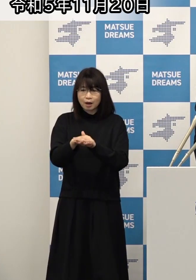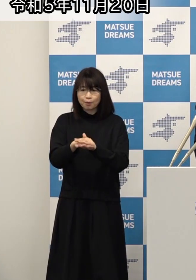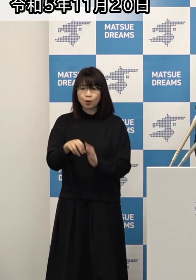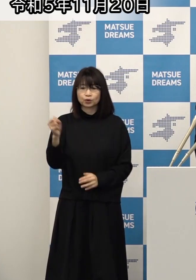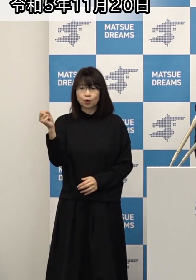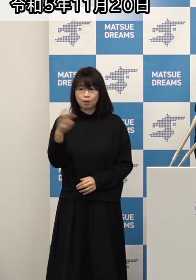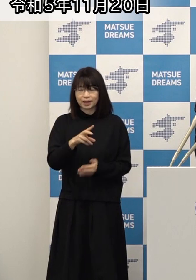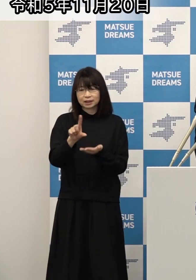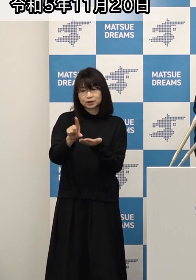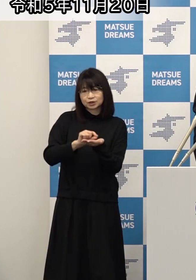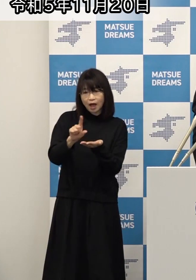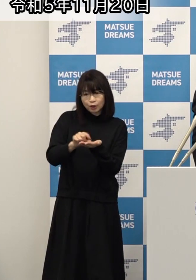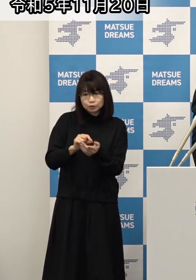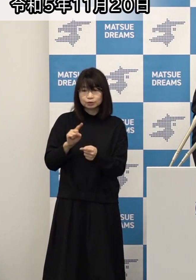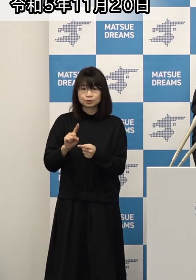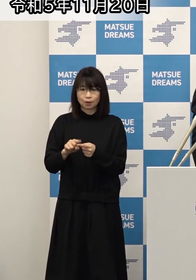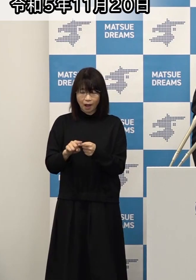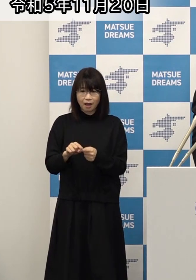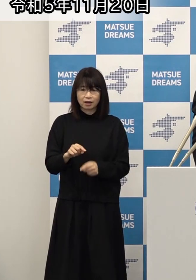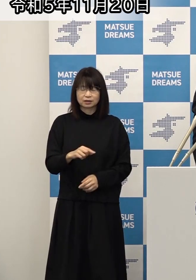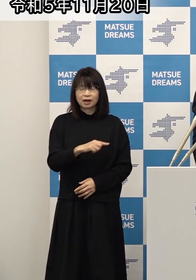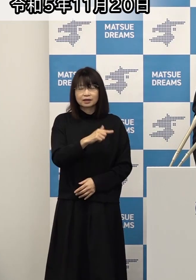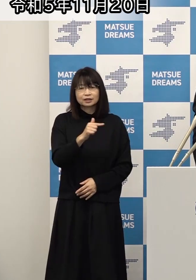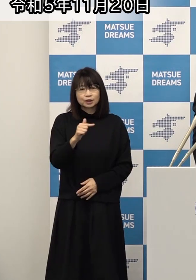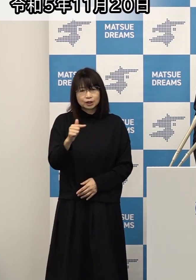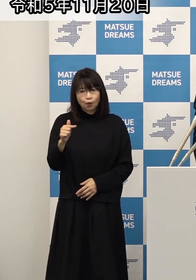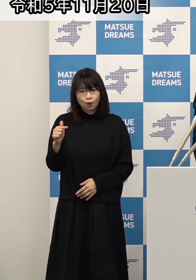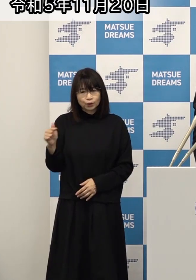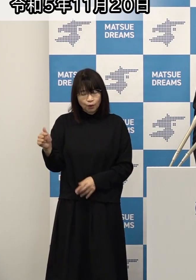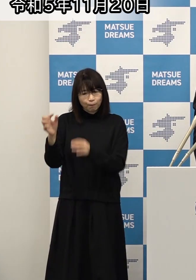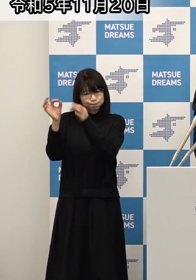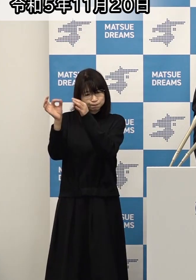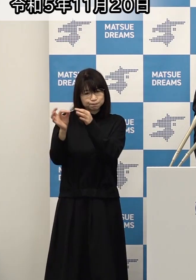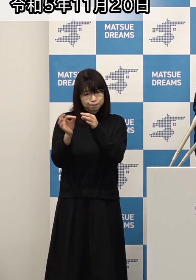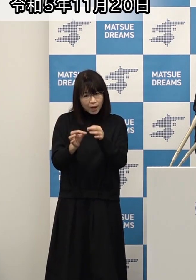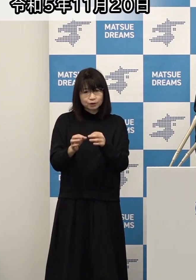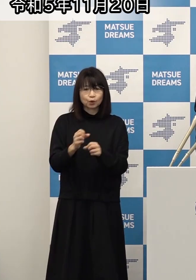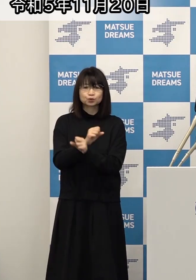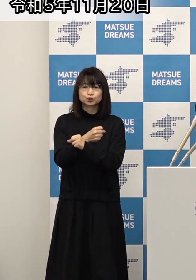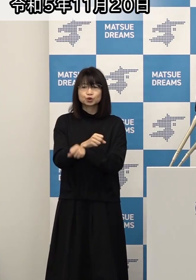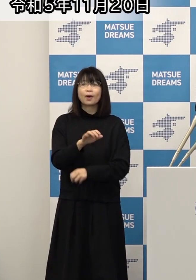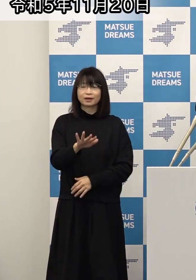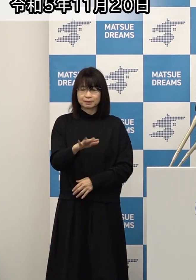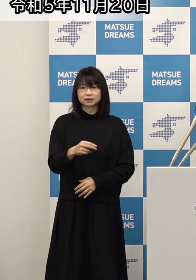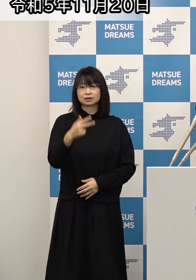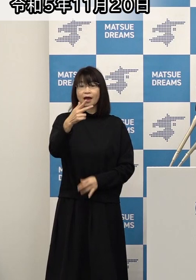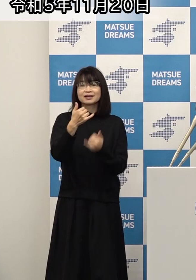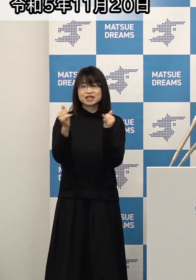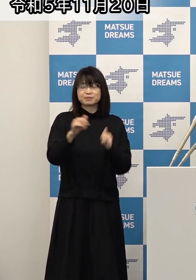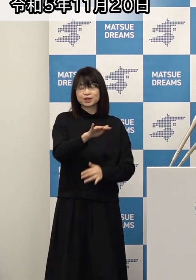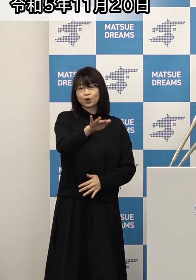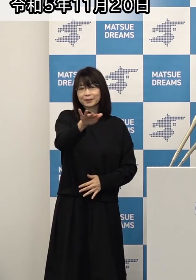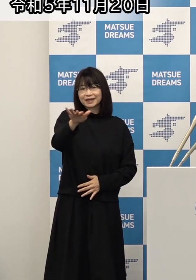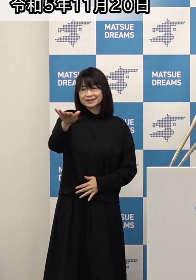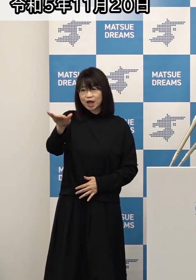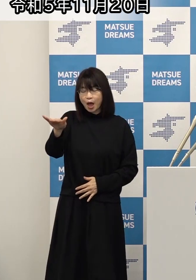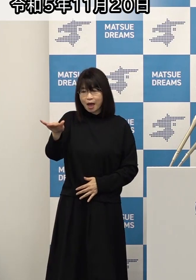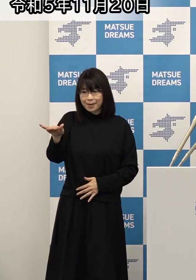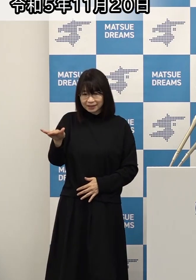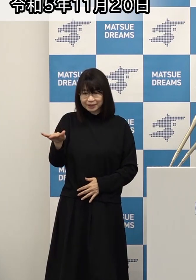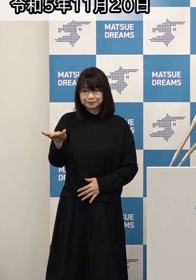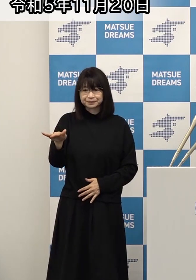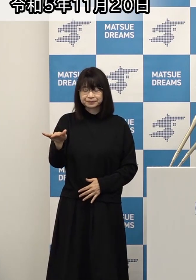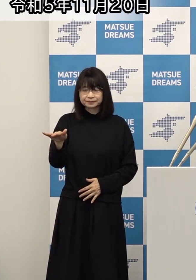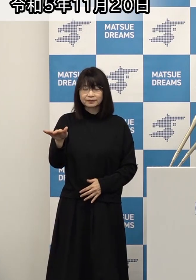要な重機についても再利用していくということで、以前も実施いたしましたけれども、市民の皆様向けにこういった重機